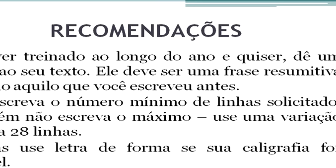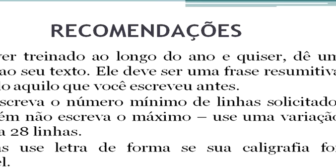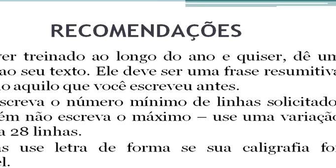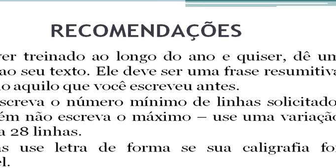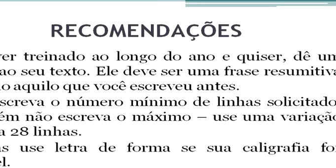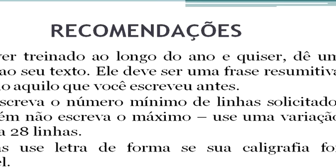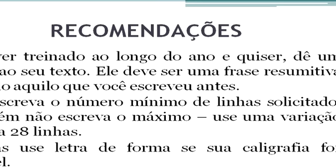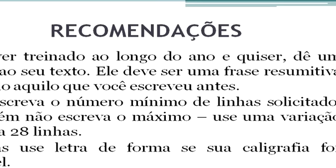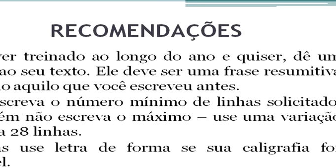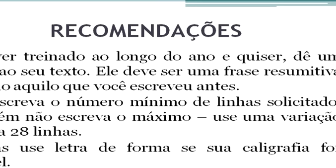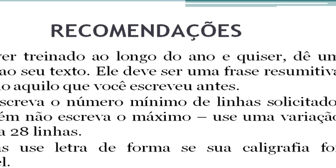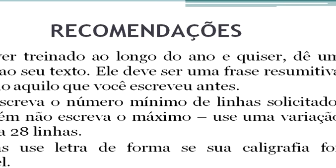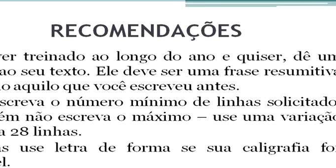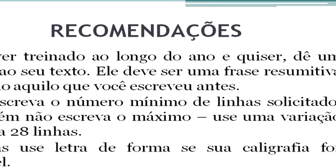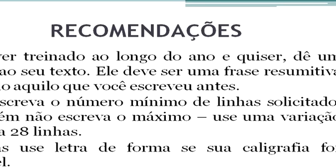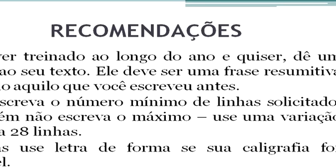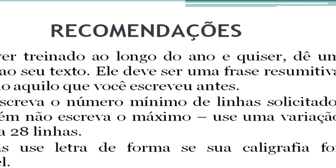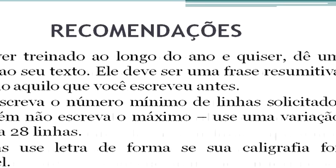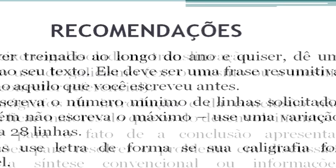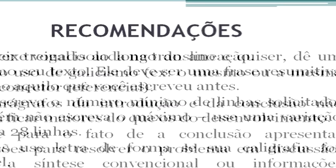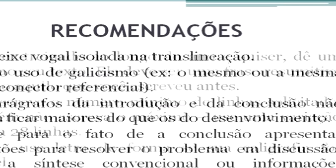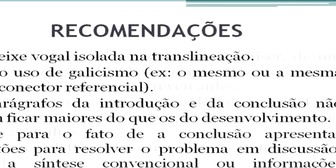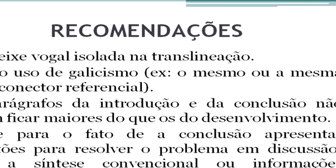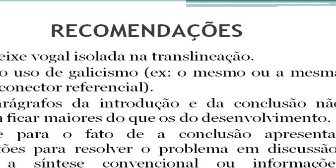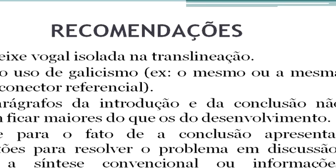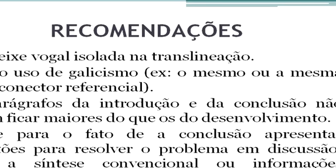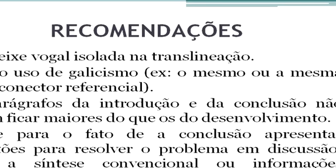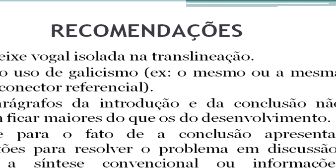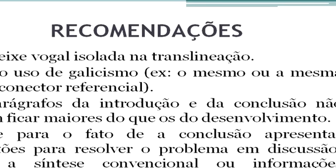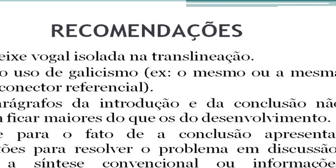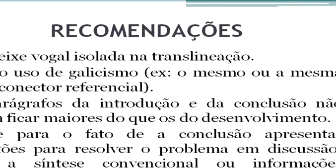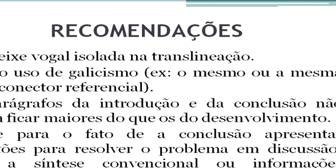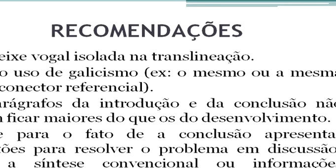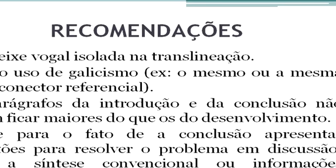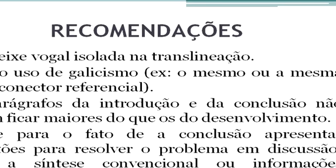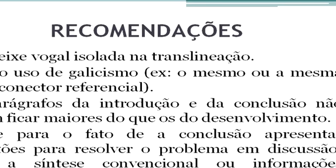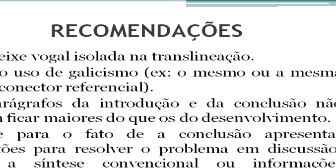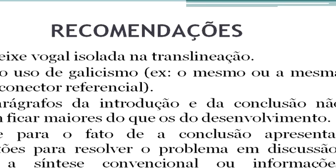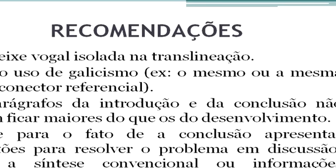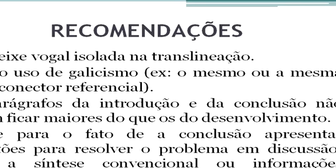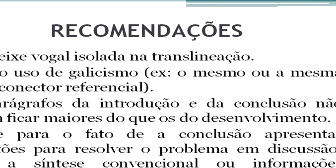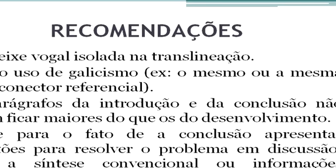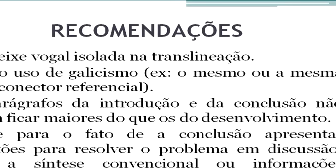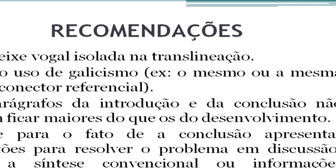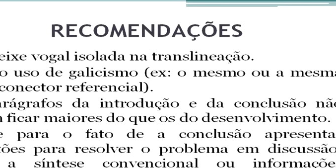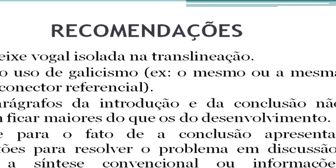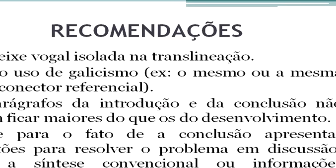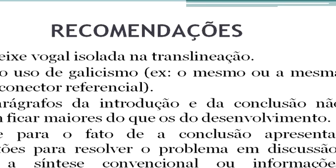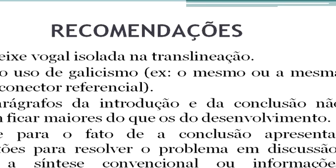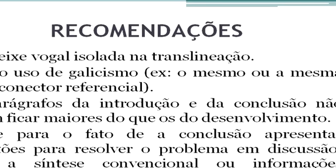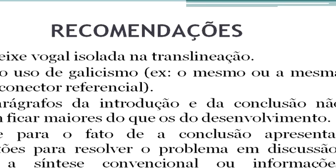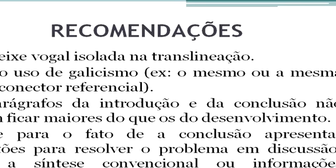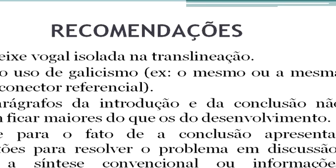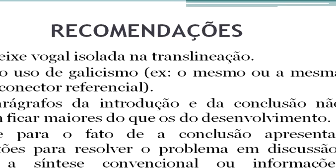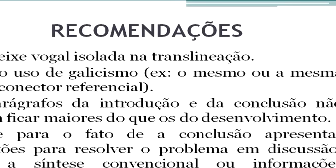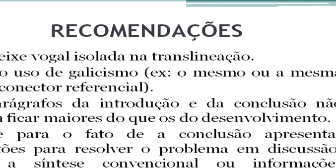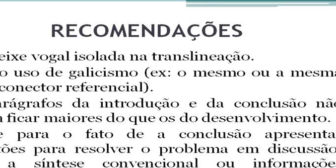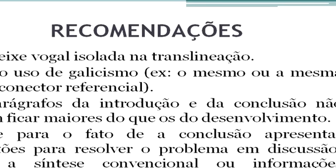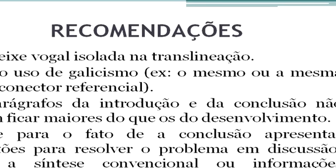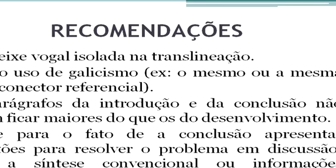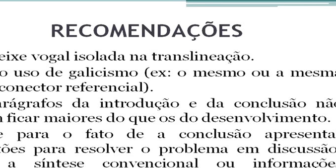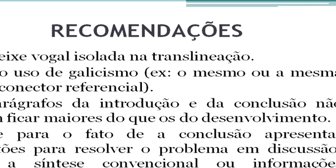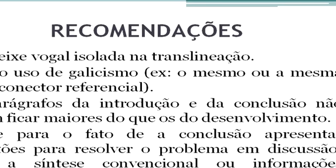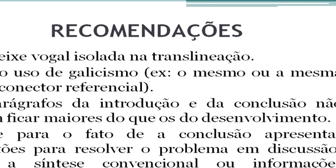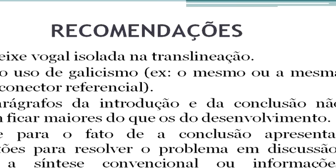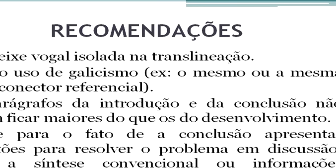Você coloca a tracinho e acabou do outro lado. Não posso. Quando a gente divide